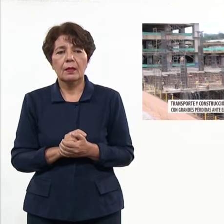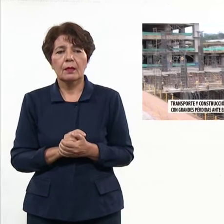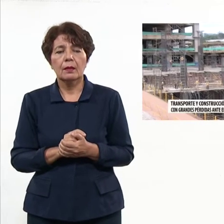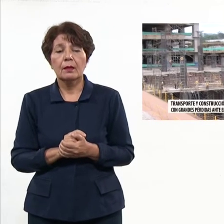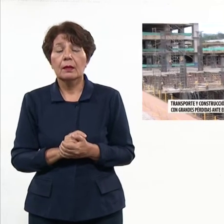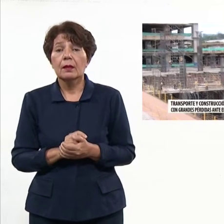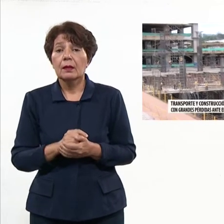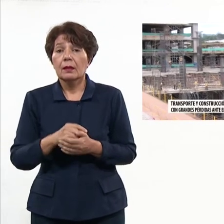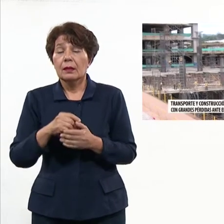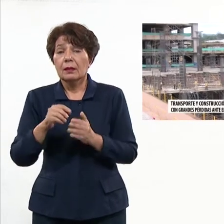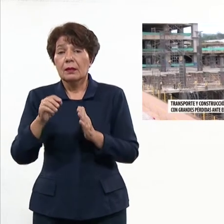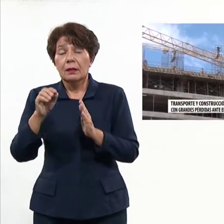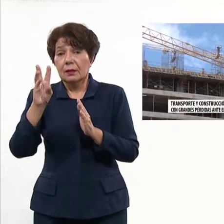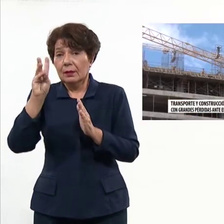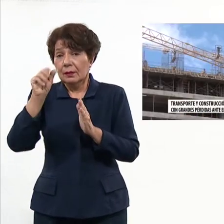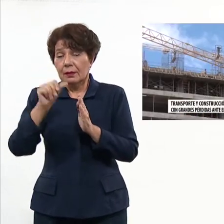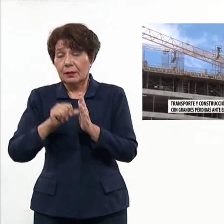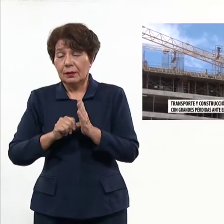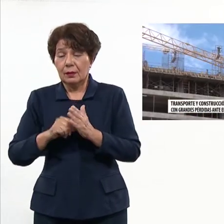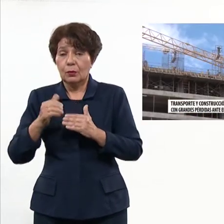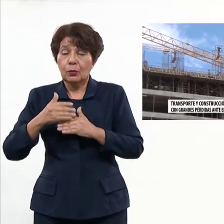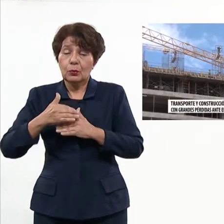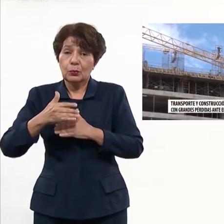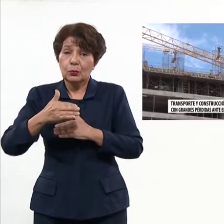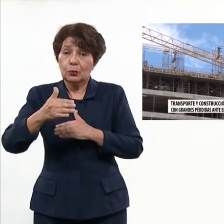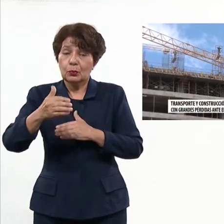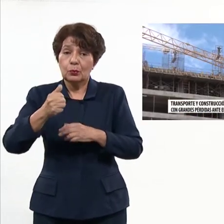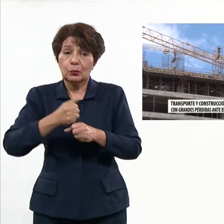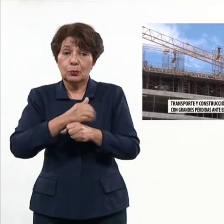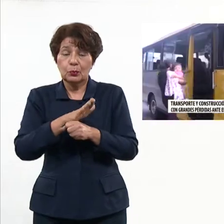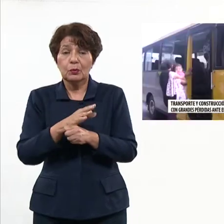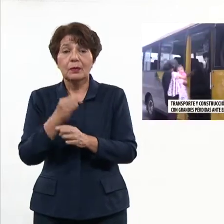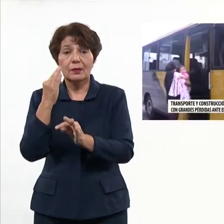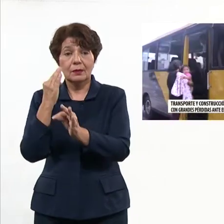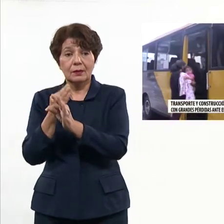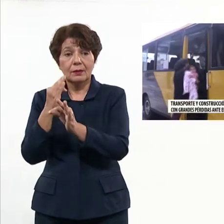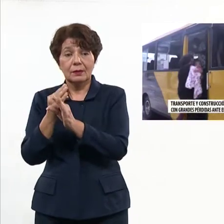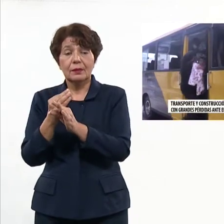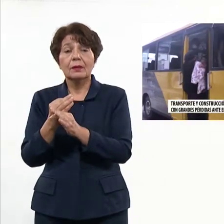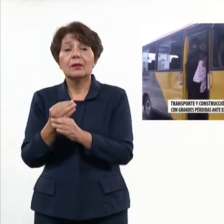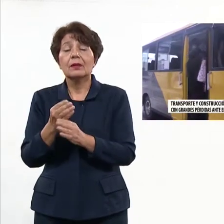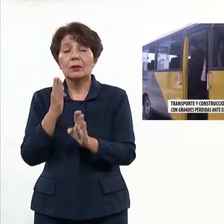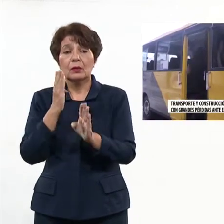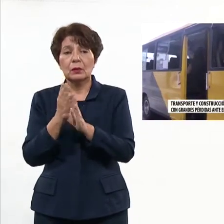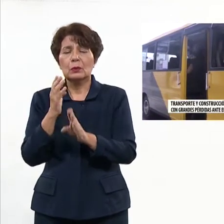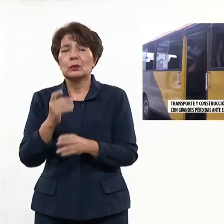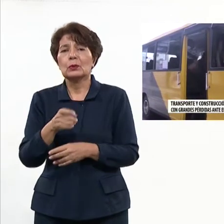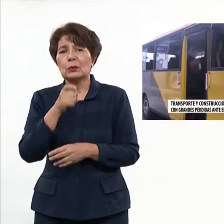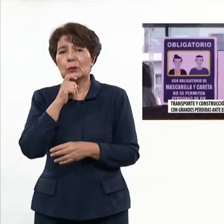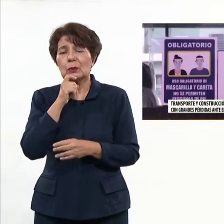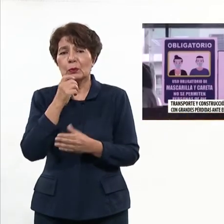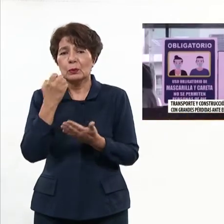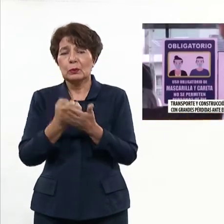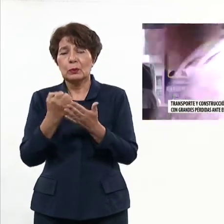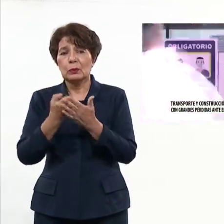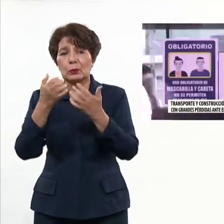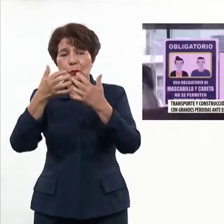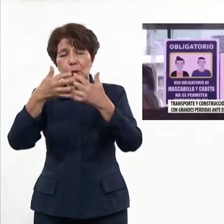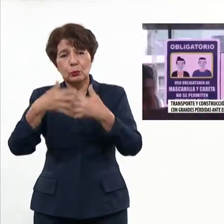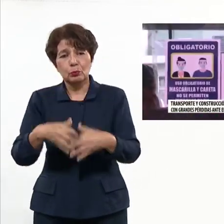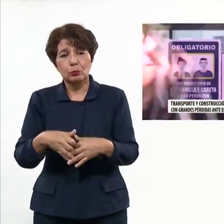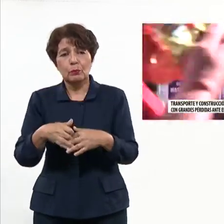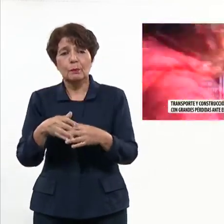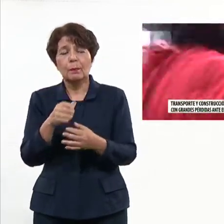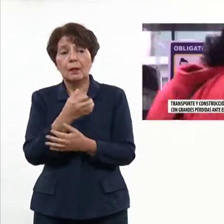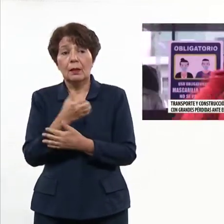a más de seis meses de la emergencia nacional el rubro de la construcción y el transporte público han sufrido grandes consecuencias dejando pérdidas significativas